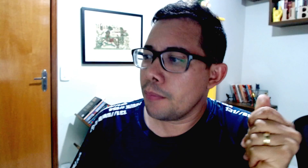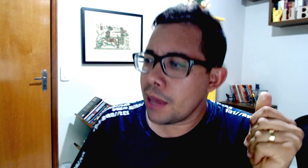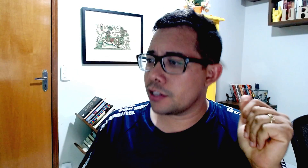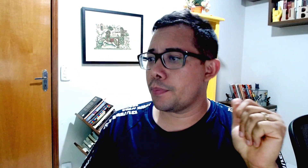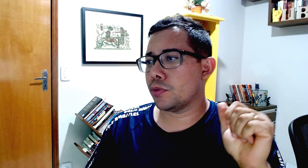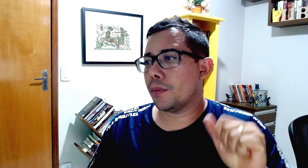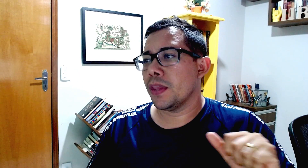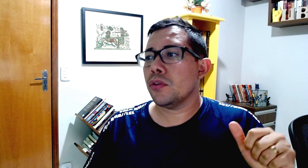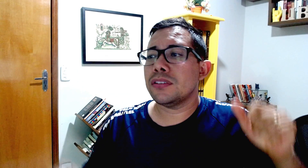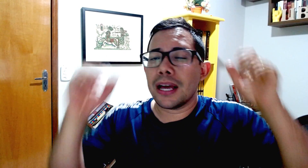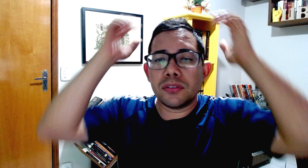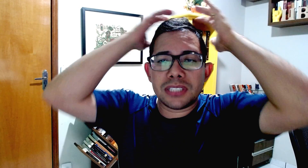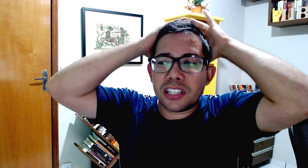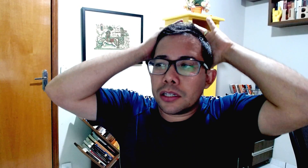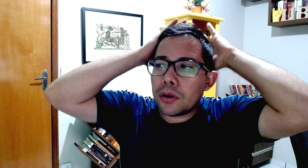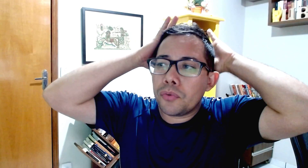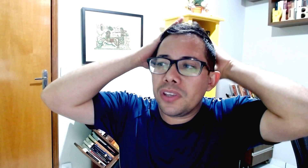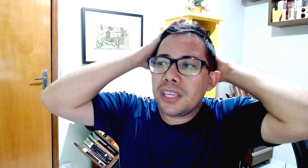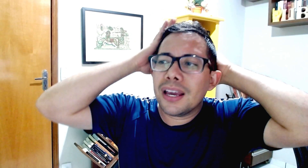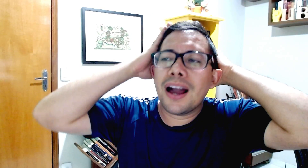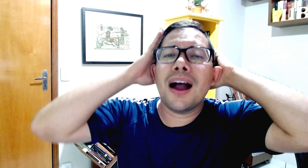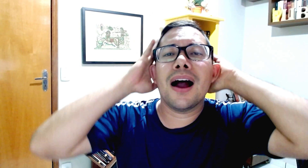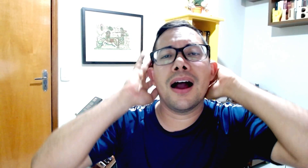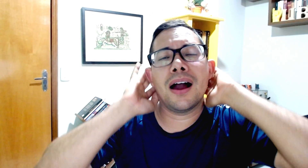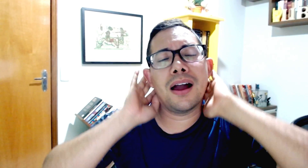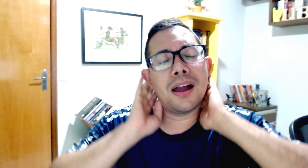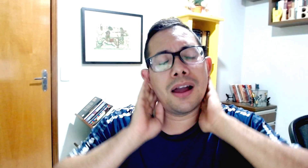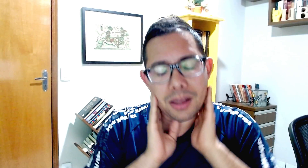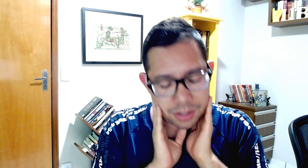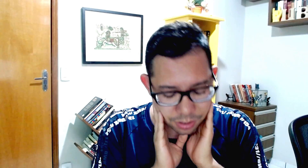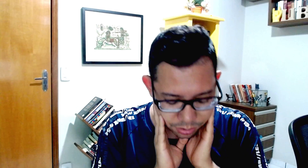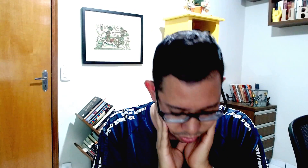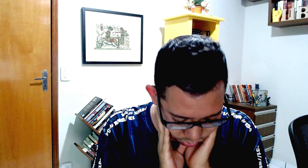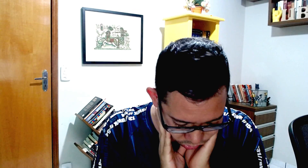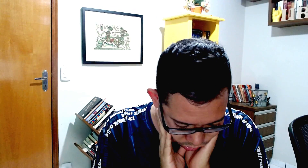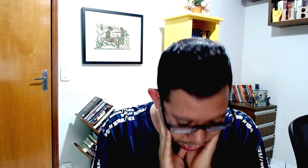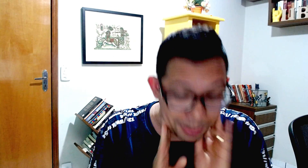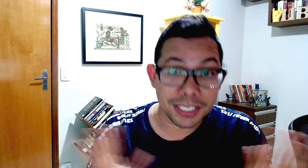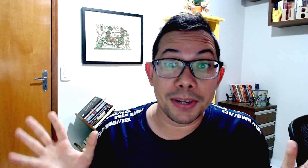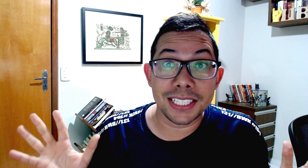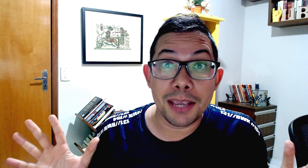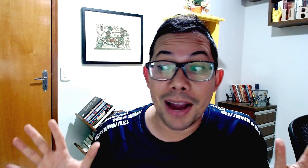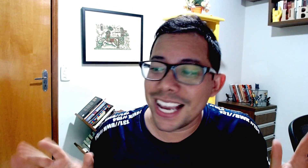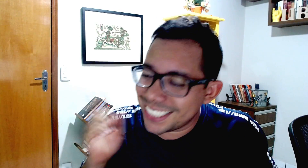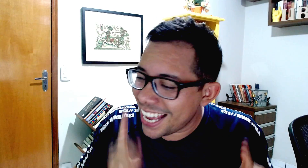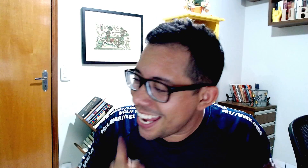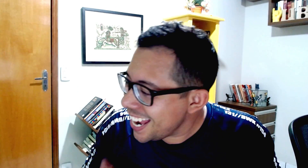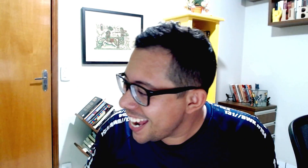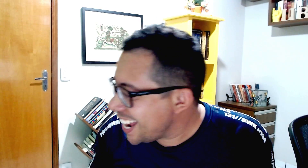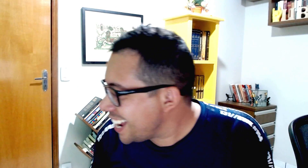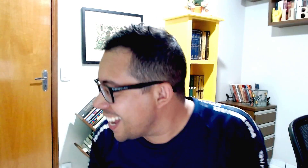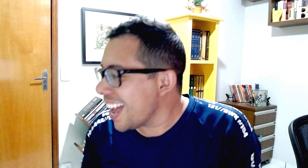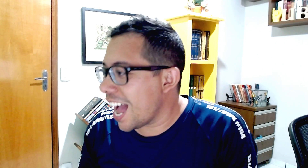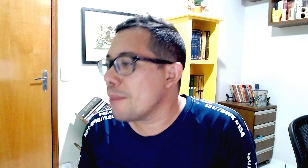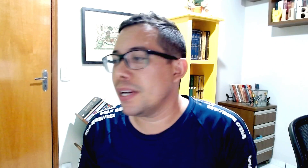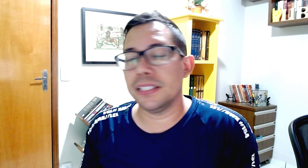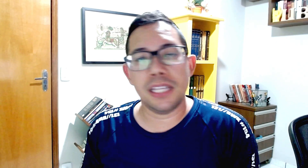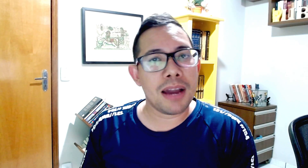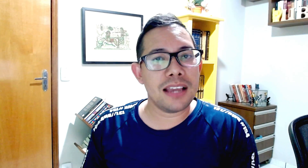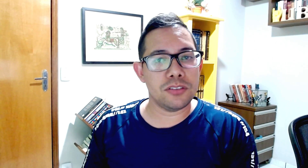Beleza, pessoal? Nossa aula está chegando ao fim. Ah, mas amanhã tem mais. Aê! Amanhã tem mais. Isso